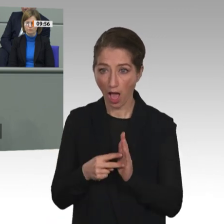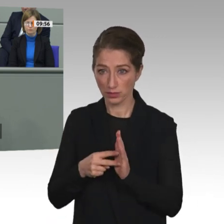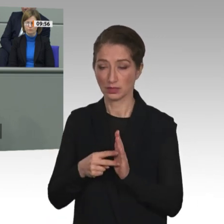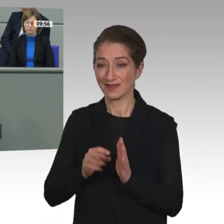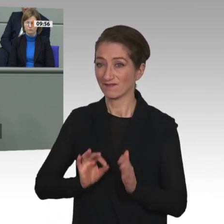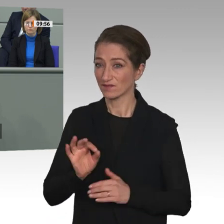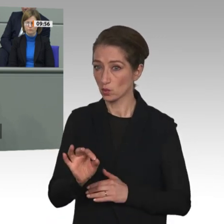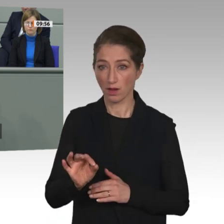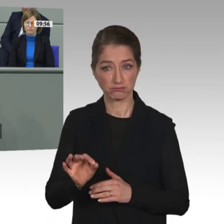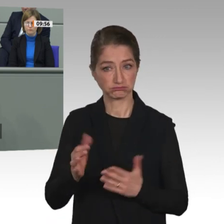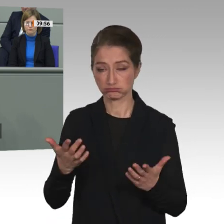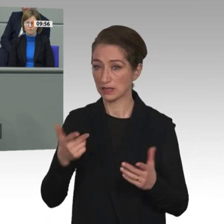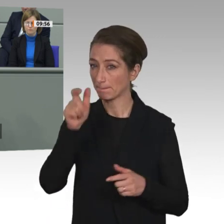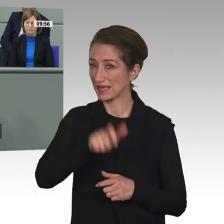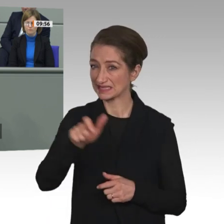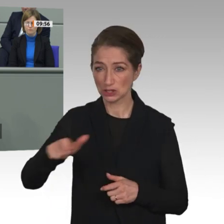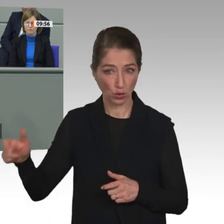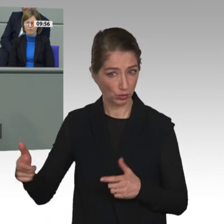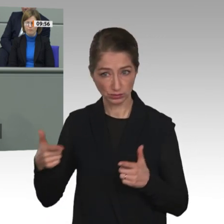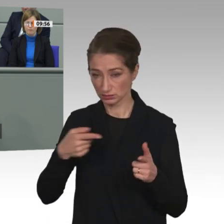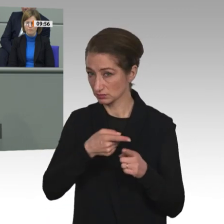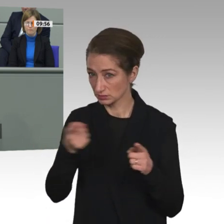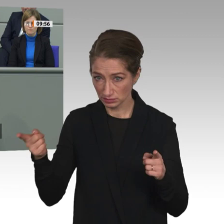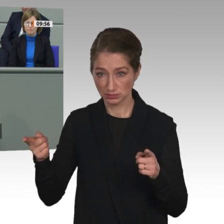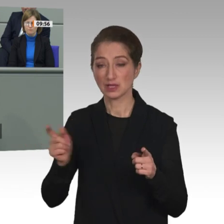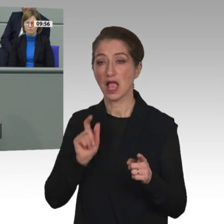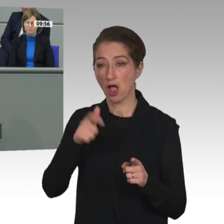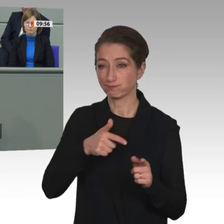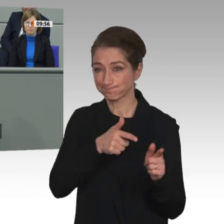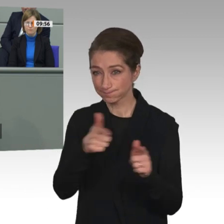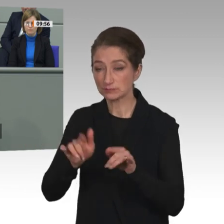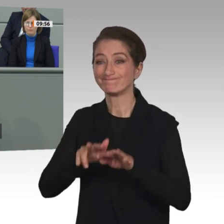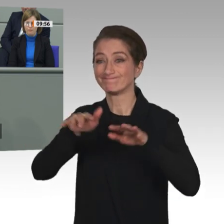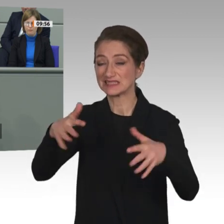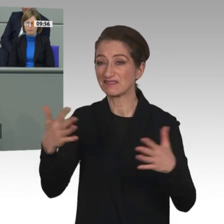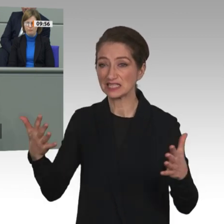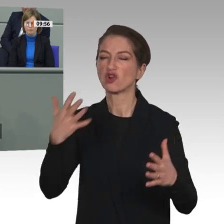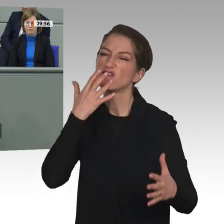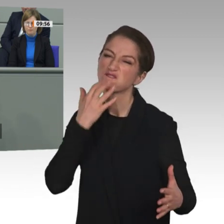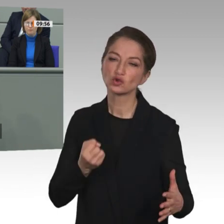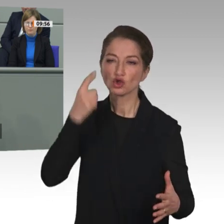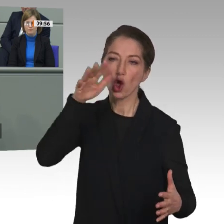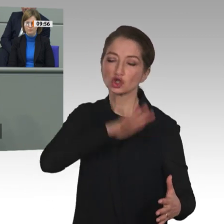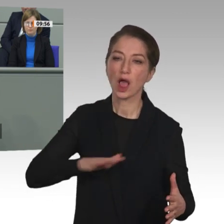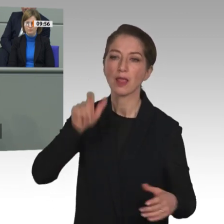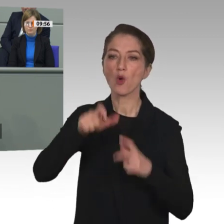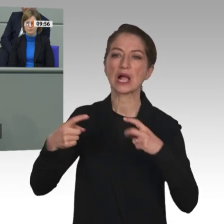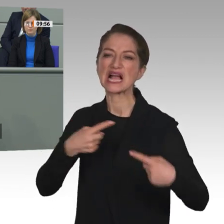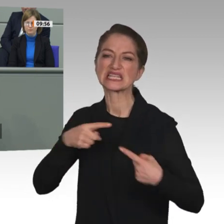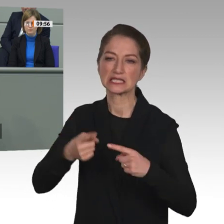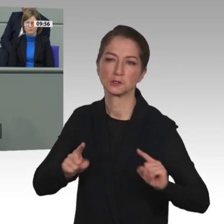Planungen für bürgerkriegsähnliche Zustände in der Bundesrepublik Deutschland. Wir haben in den letzten Wochen